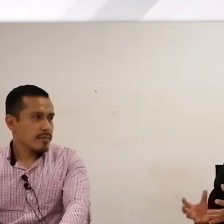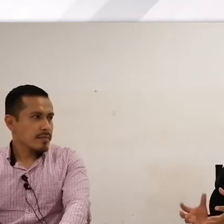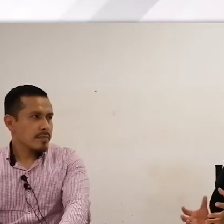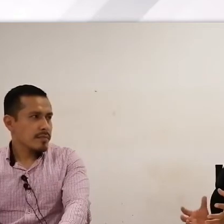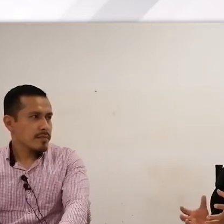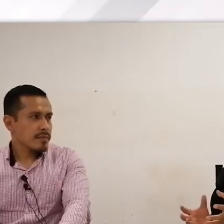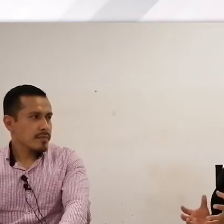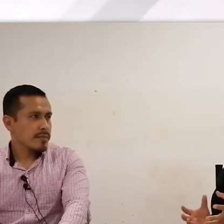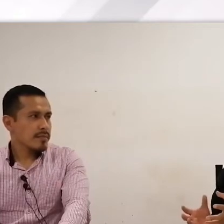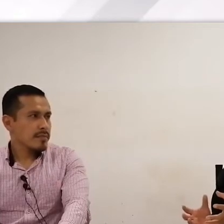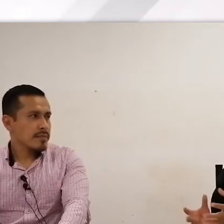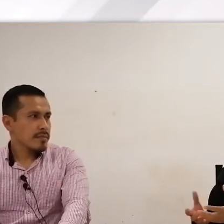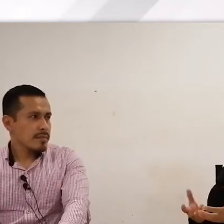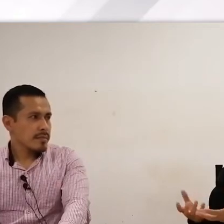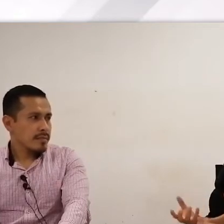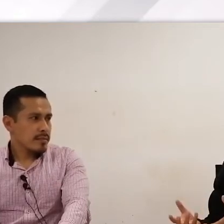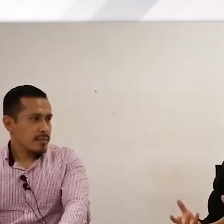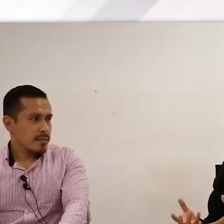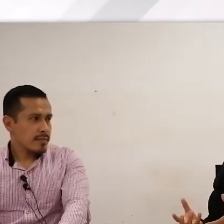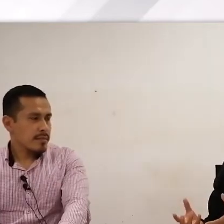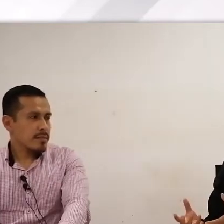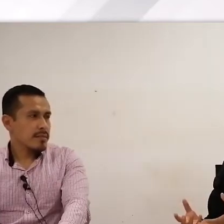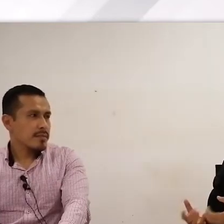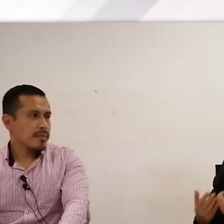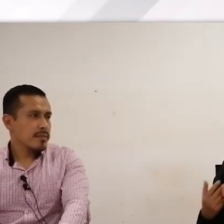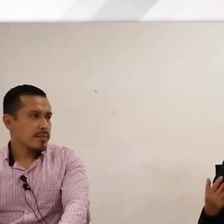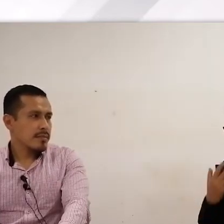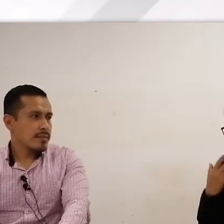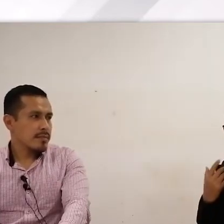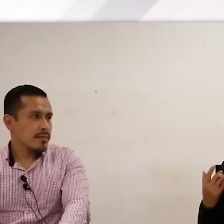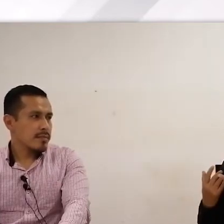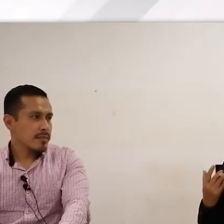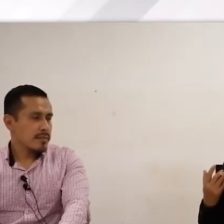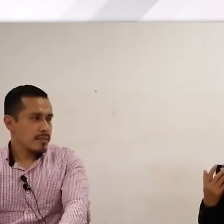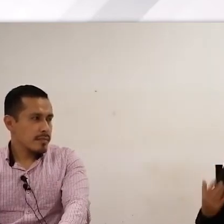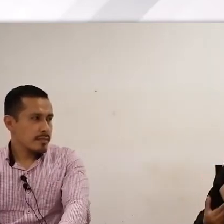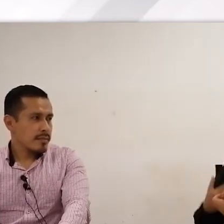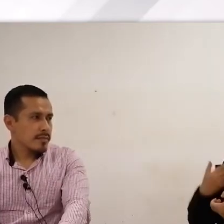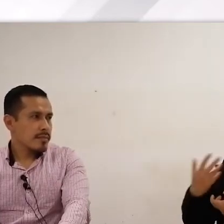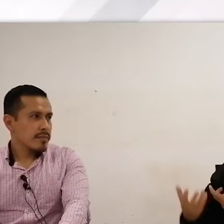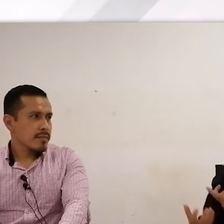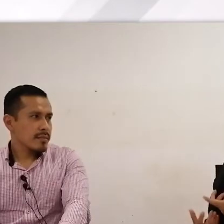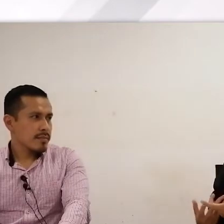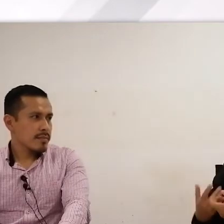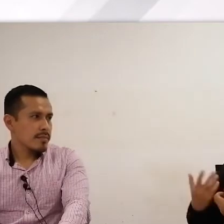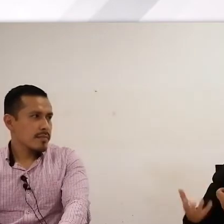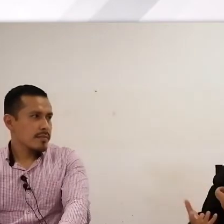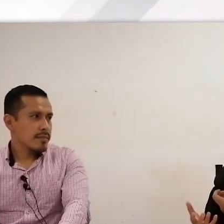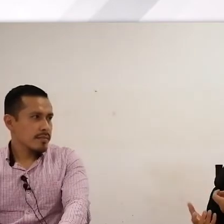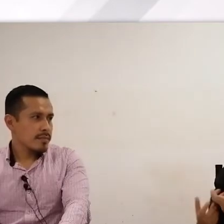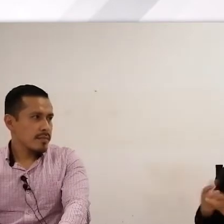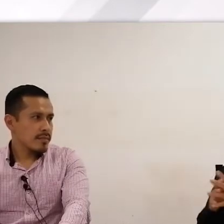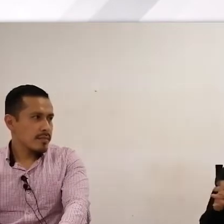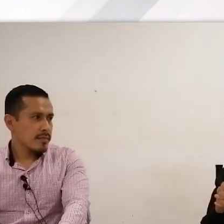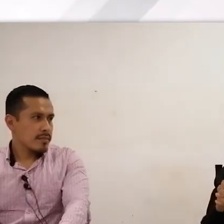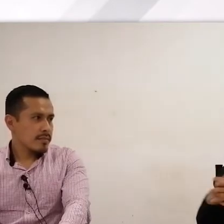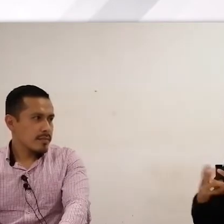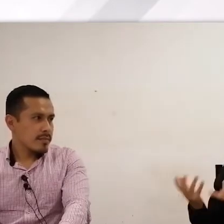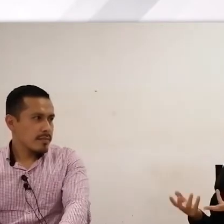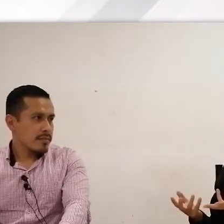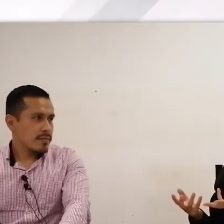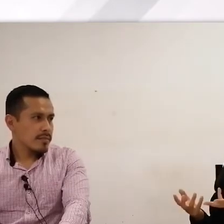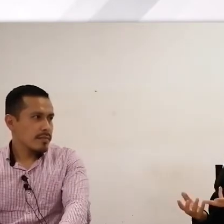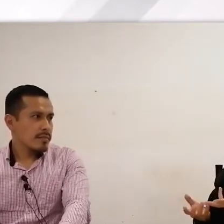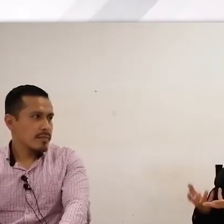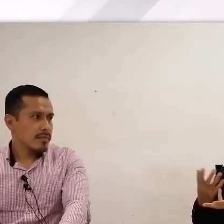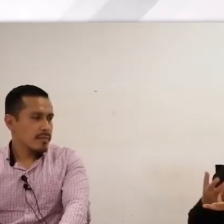tomar a un pequeño o a un adolescente que no oye y enseñarle a hablar? Entiendo